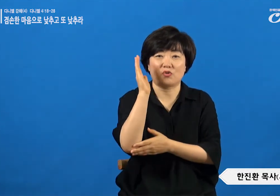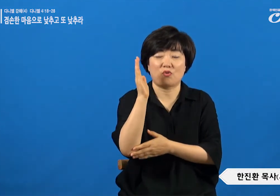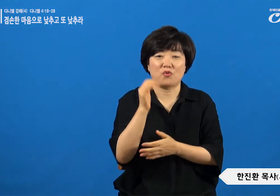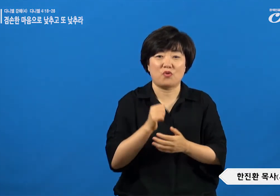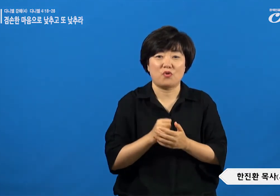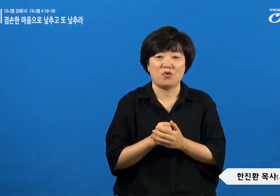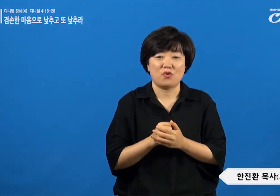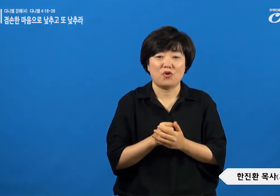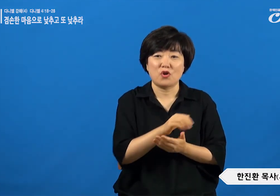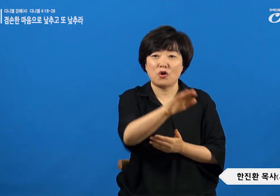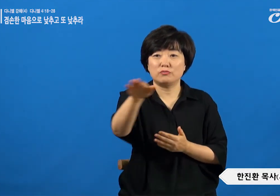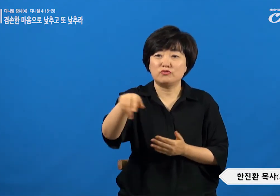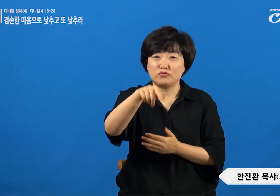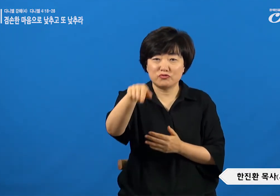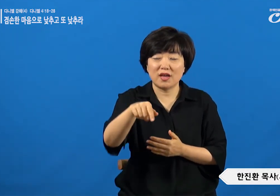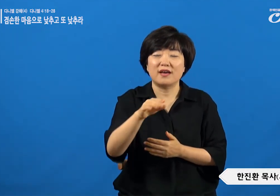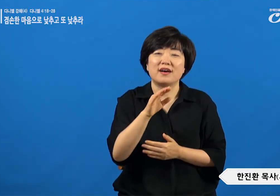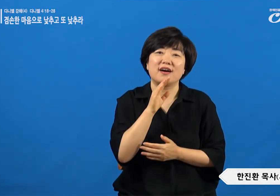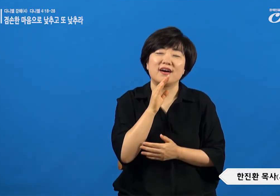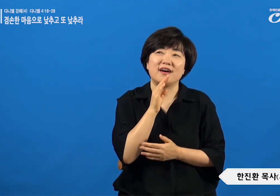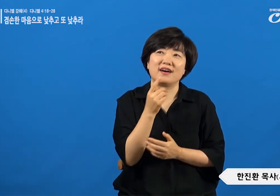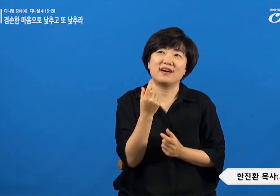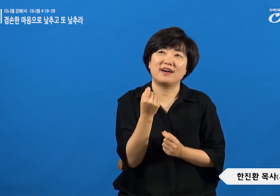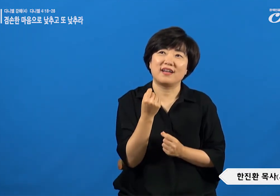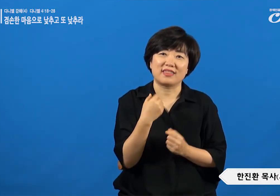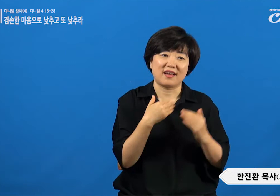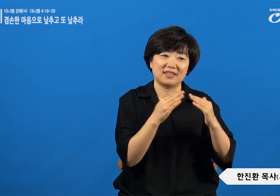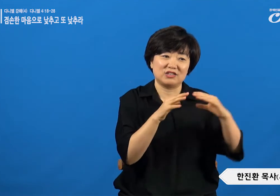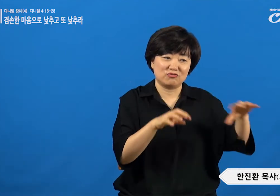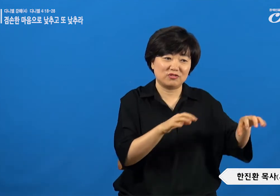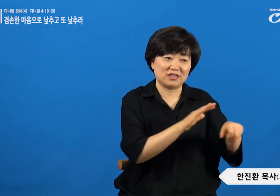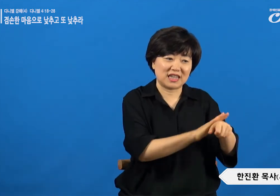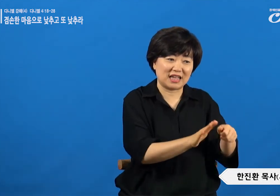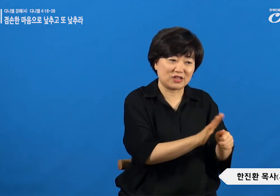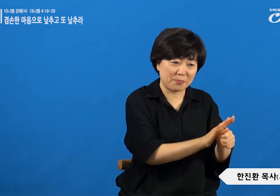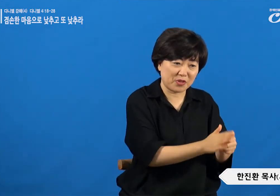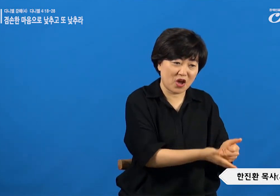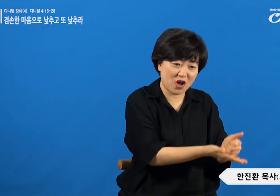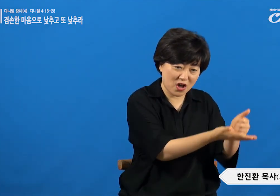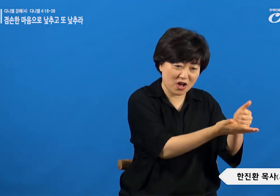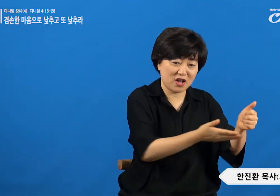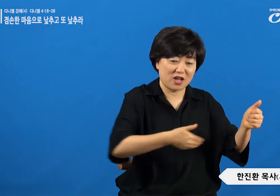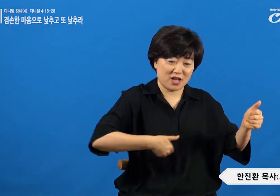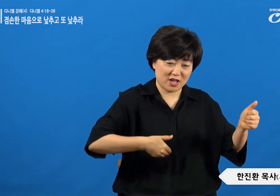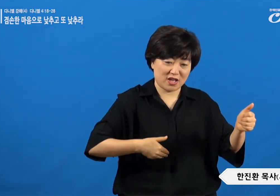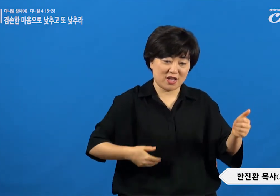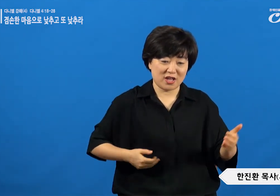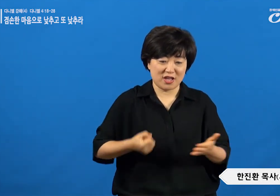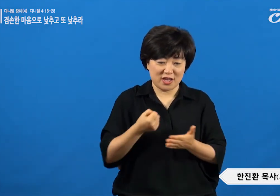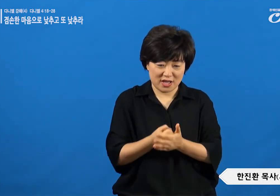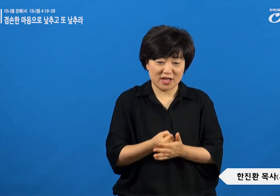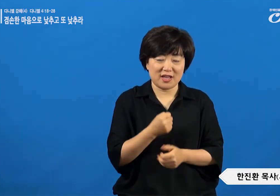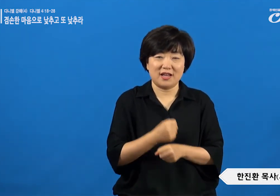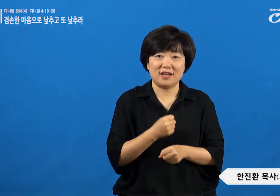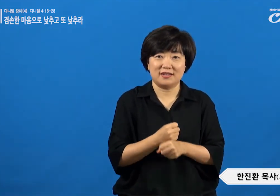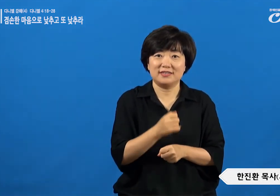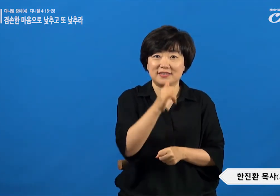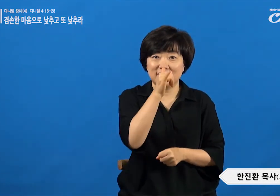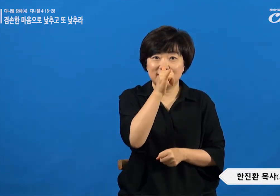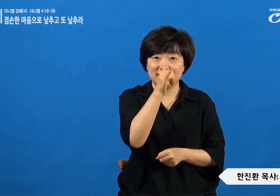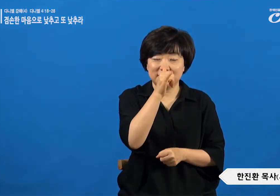강조했습니다. 그래서 여러분 중에 그래, 나도 이웃을 잘 섬겨야 되겠다 결심하는 분들이 계실